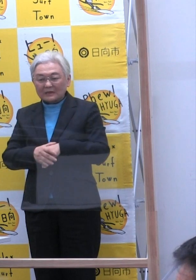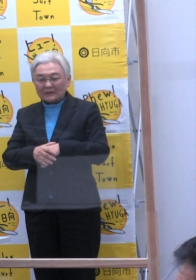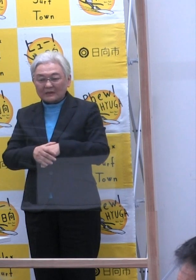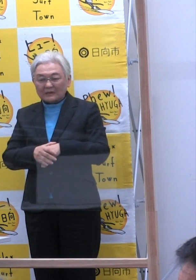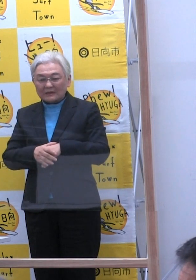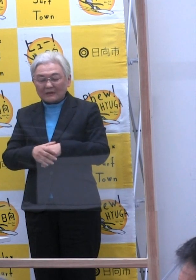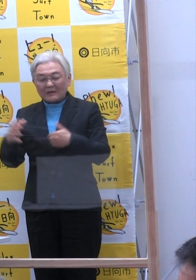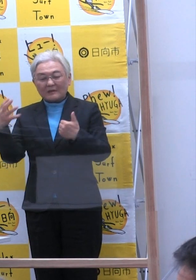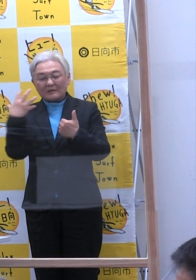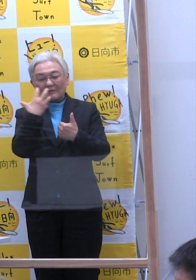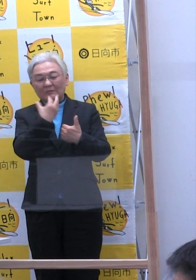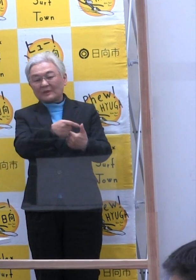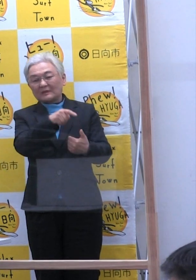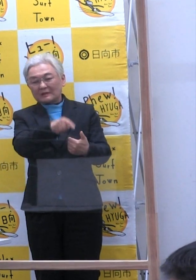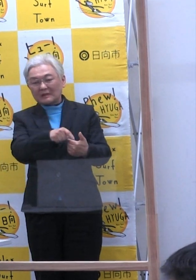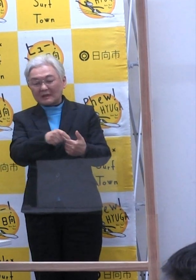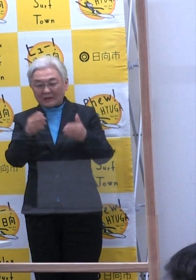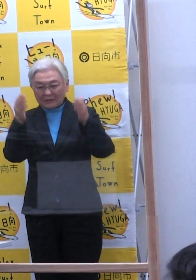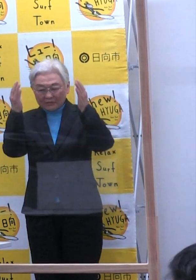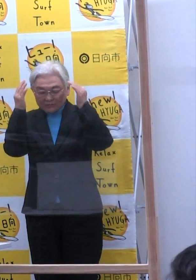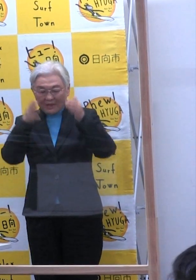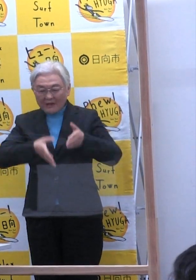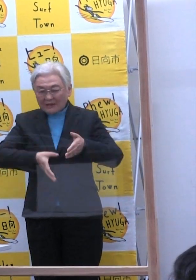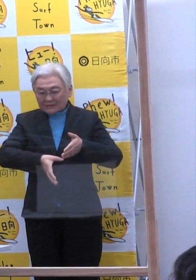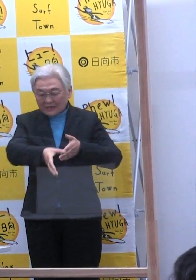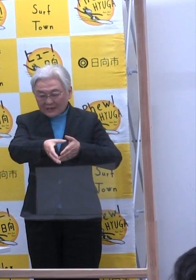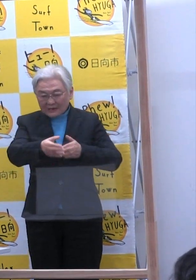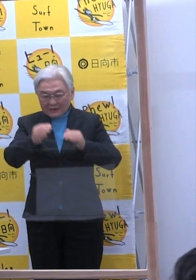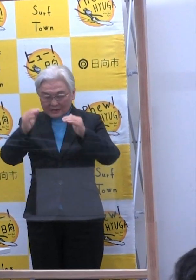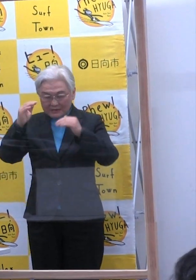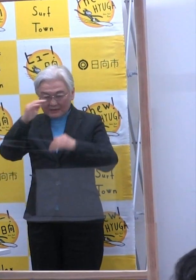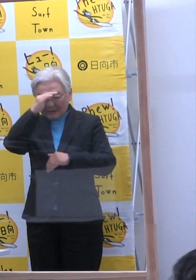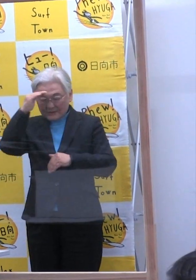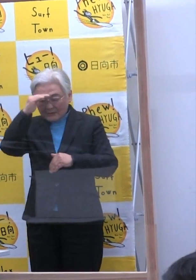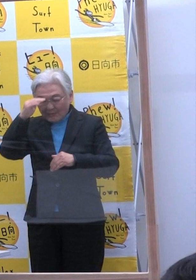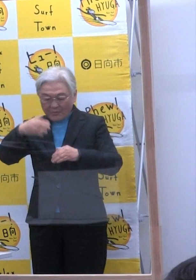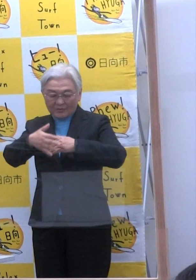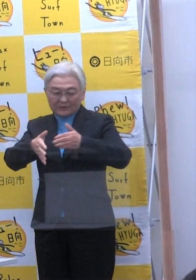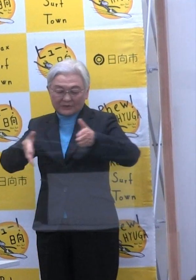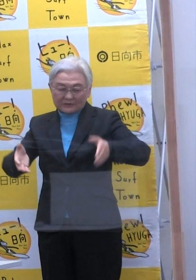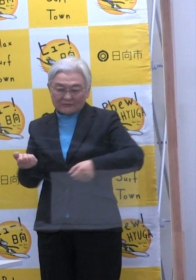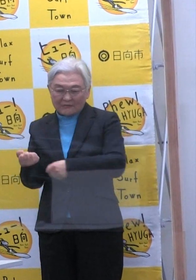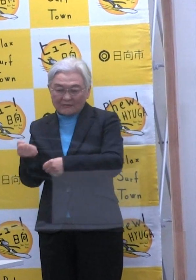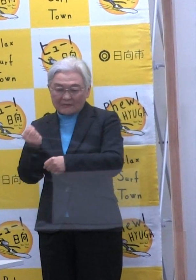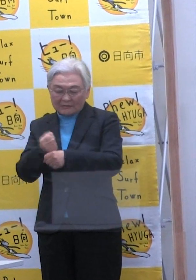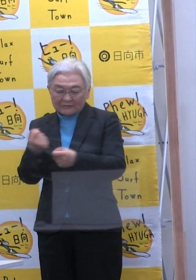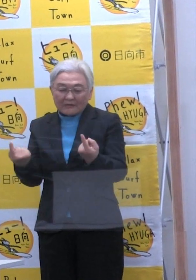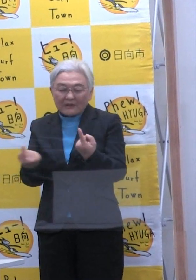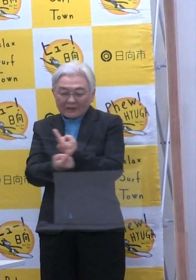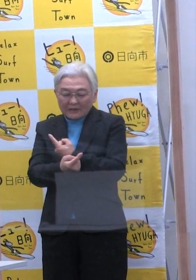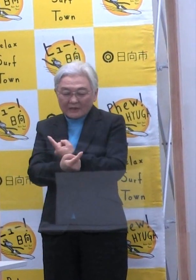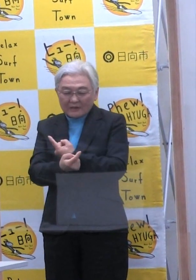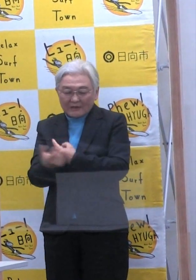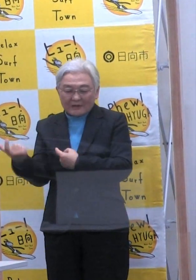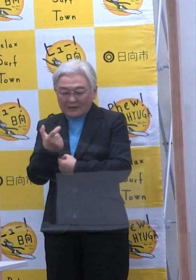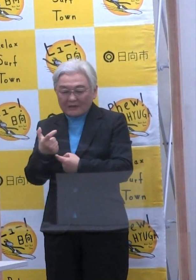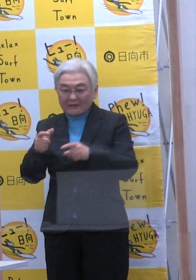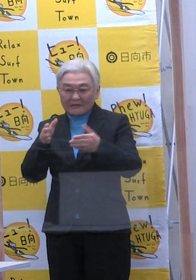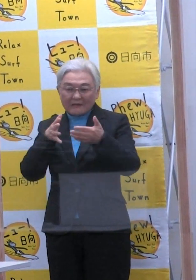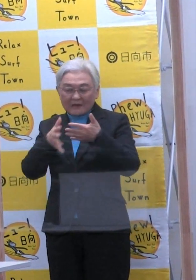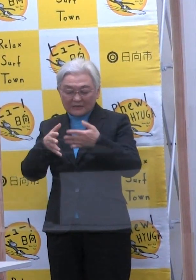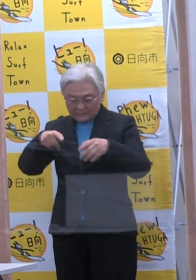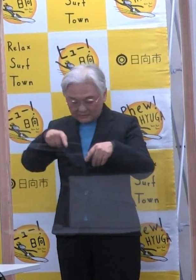気観光スポットの一つである馬ヶ瀬展望施設を改修し、強化ガラス等を使用